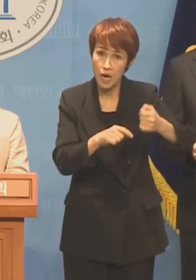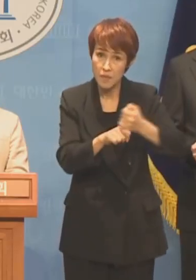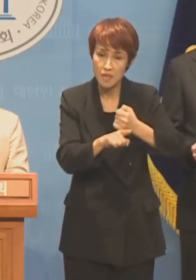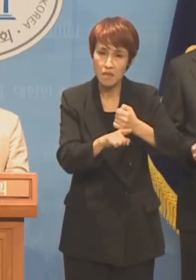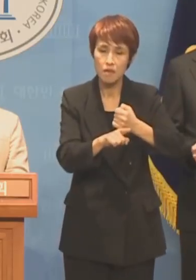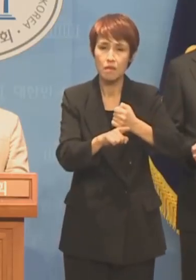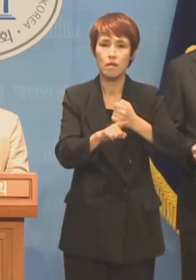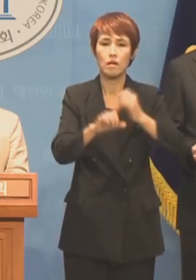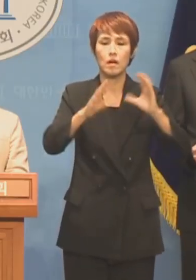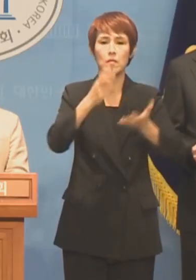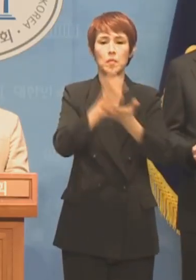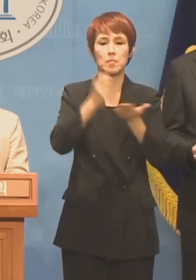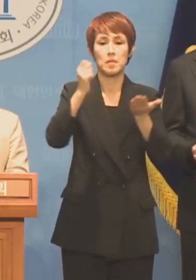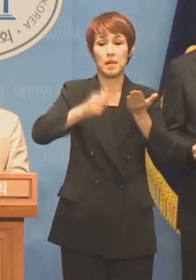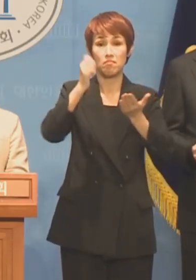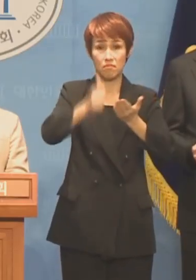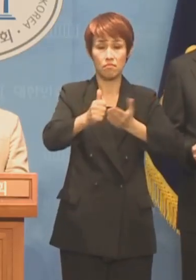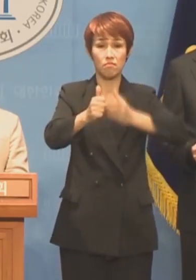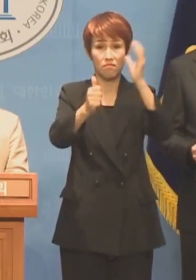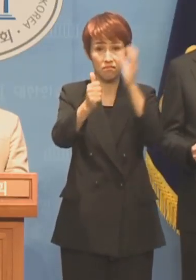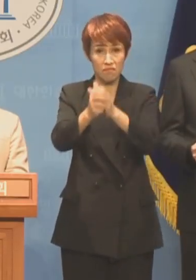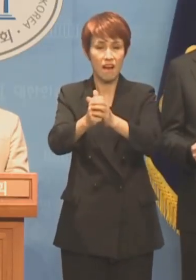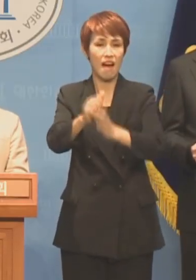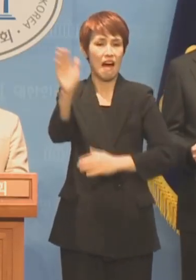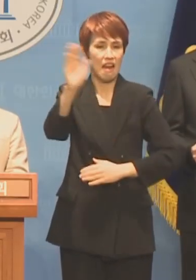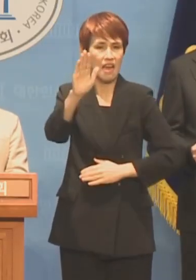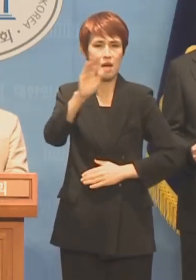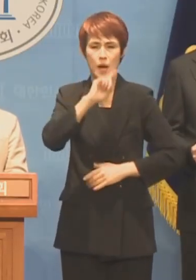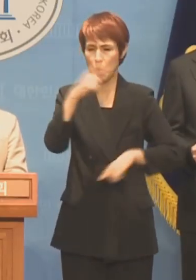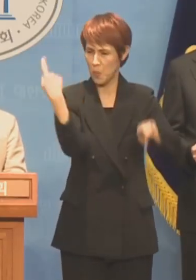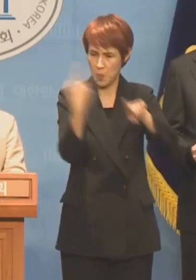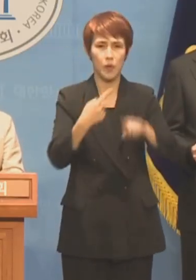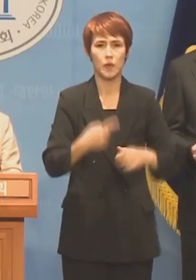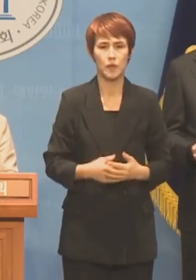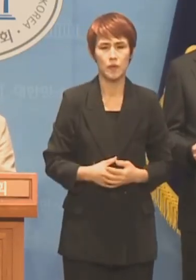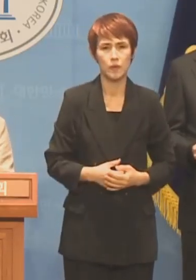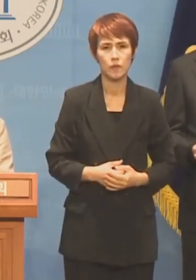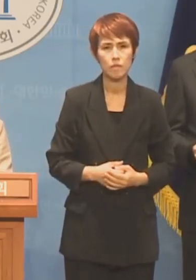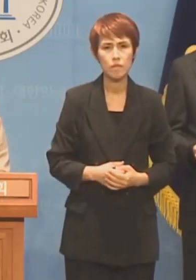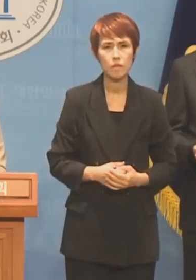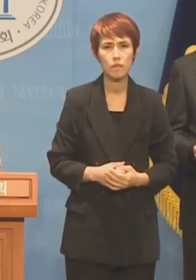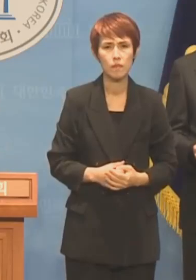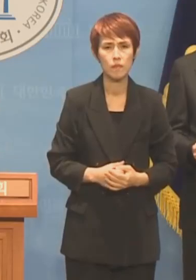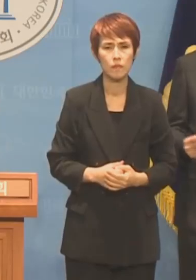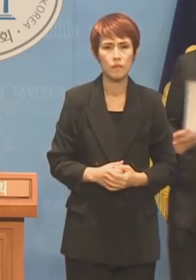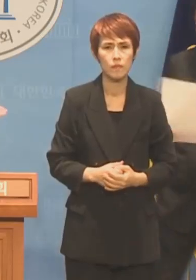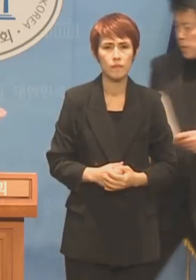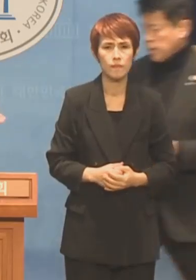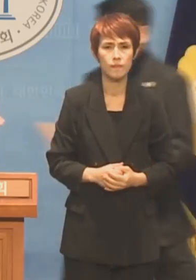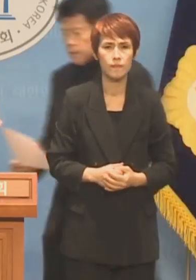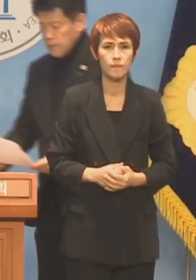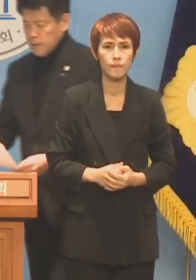임명하지 않겠다는 말과 99.99% 같은 말입니다.